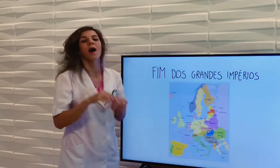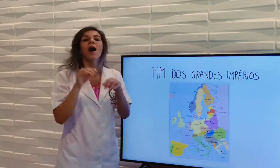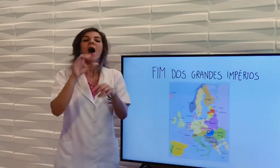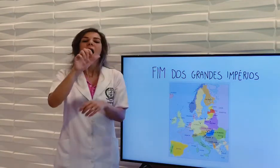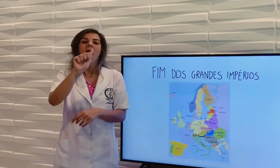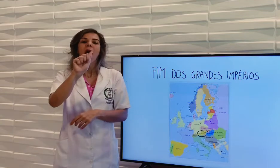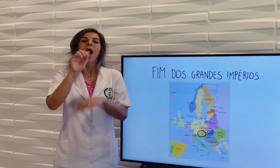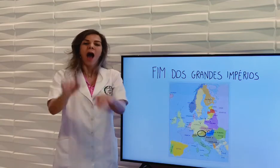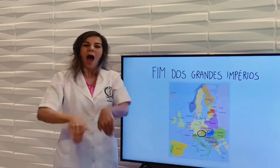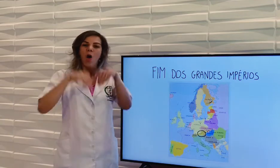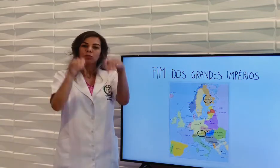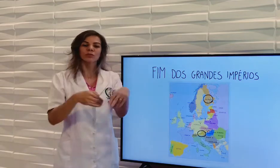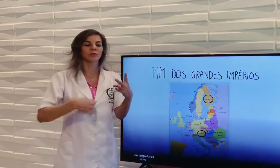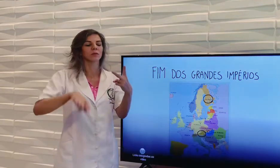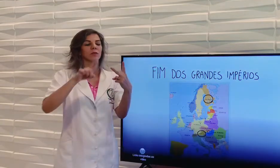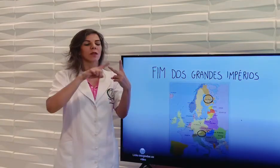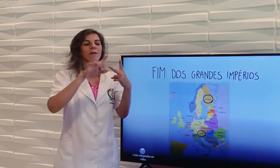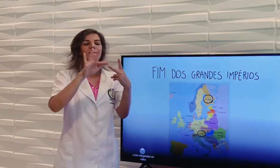e a Hungria, por exemplo.